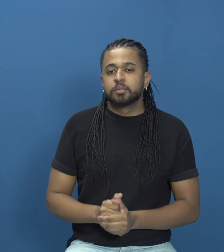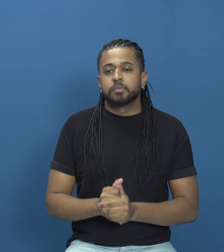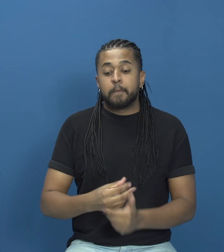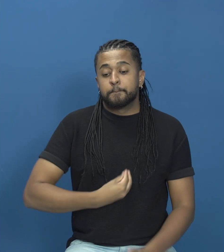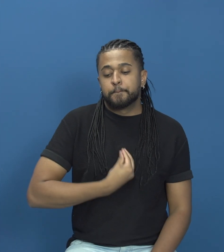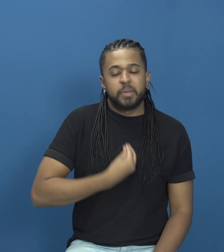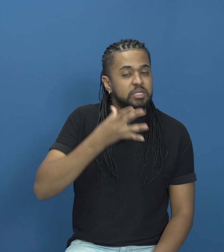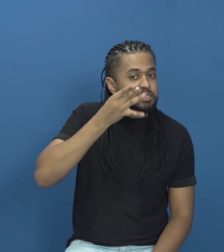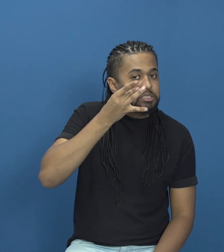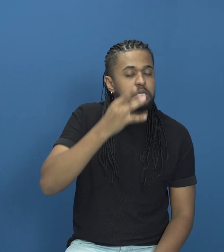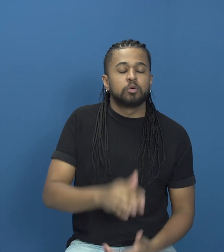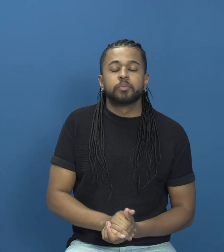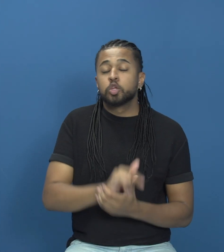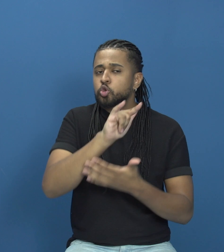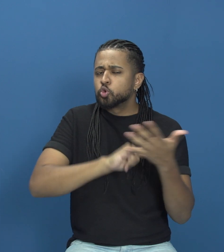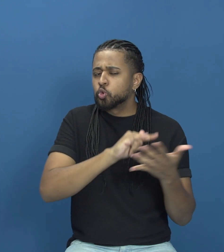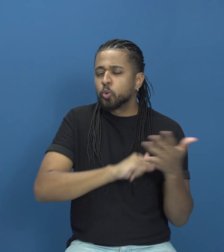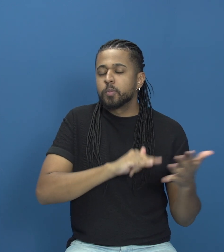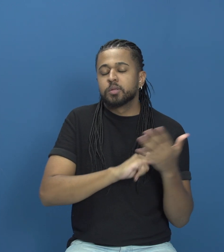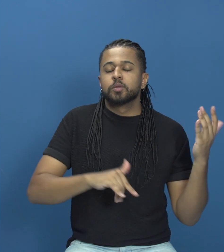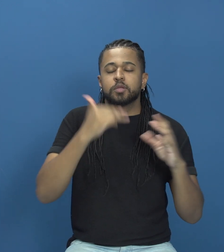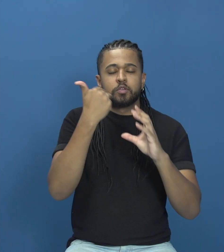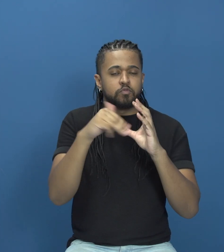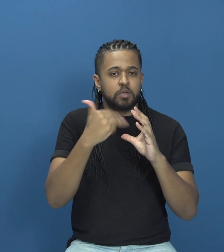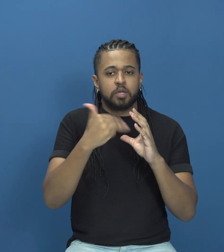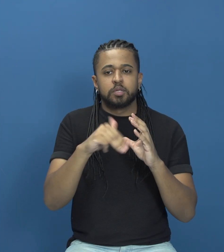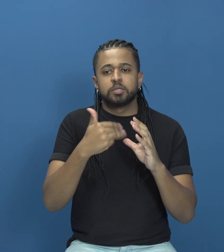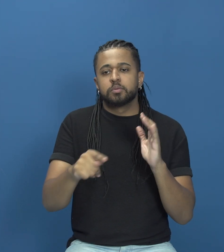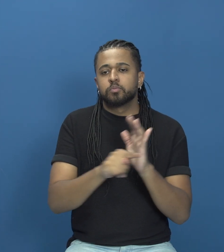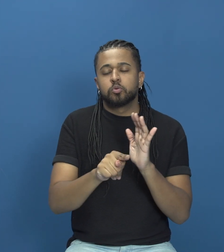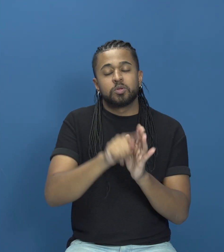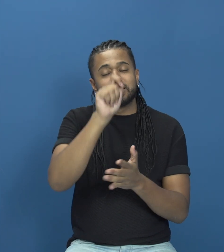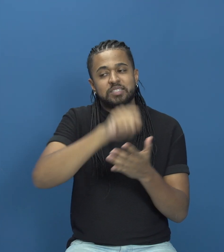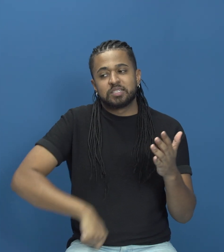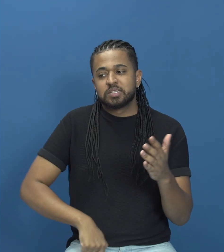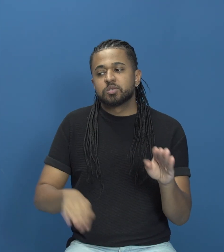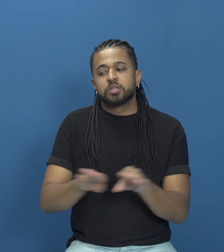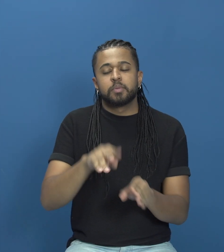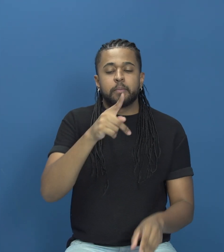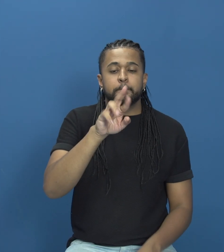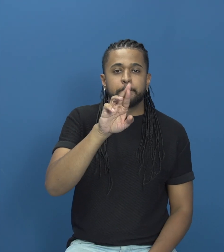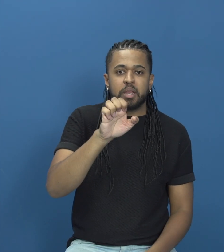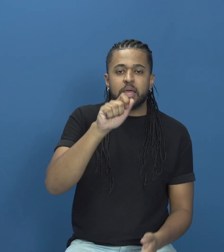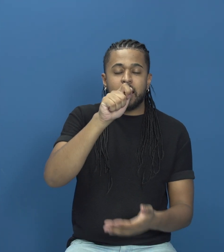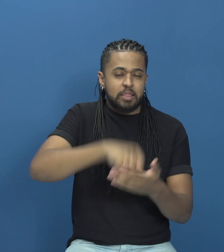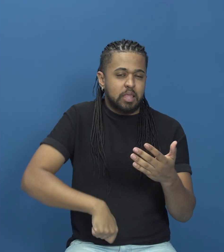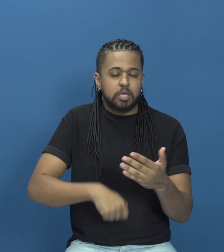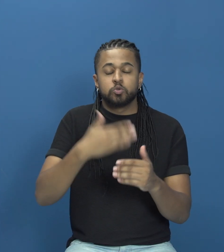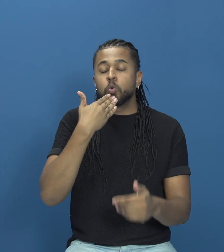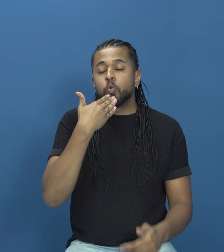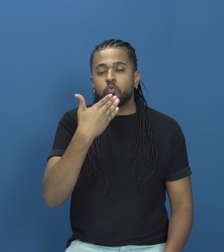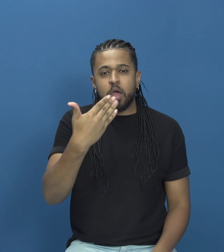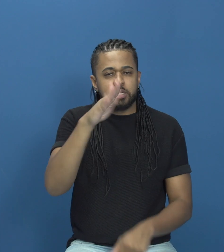forma presencial, as documentações enviadas referentes à inscrição e ao pré-cadastro em